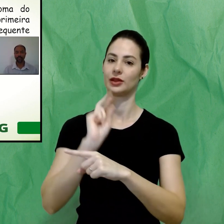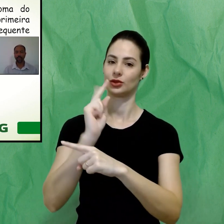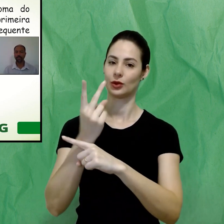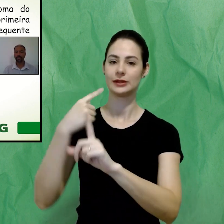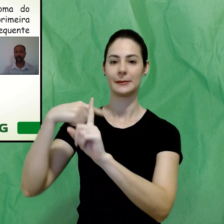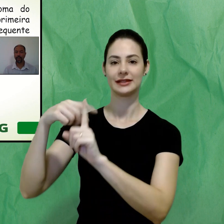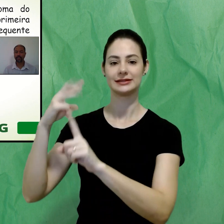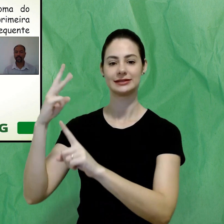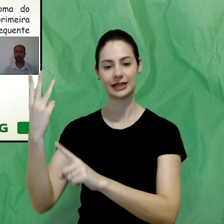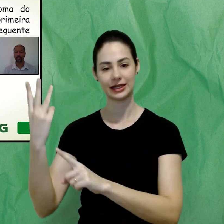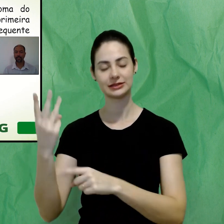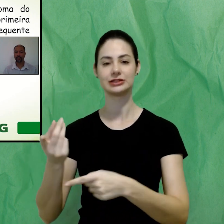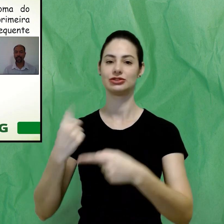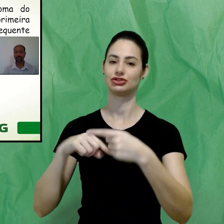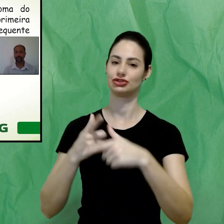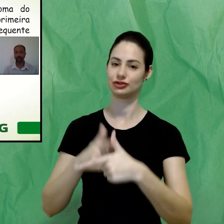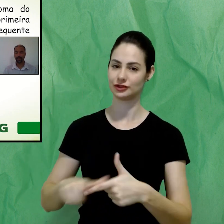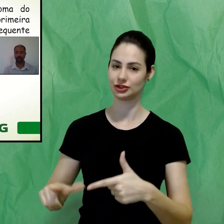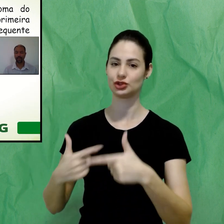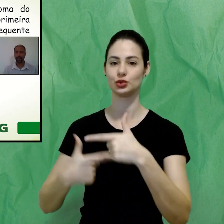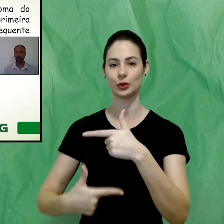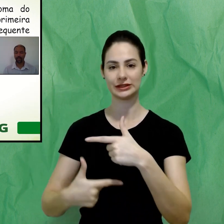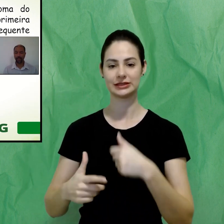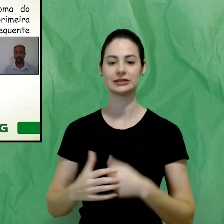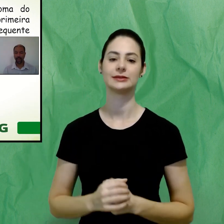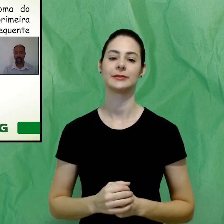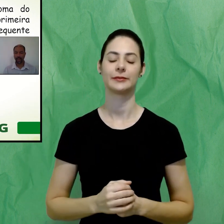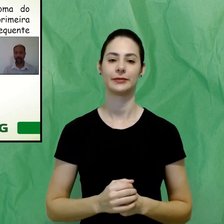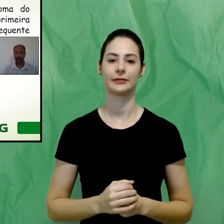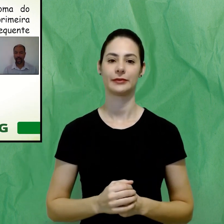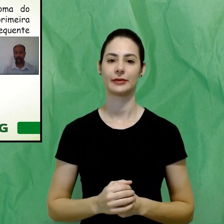de antecessor consequente dividido pelo antecessor.